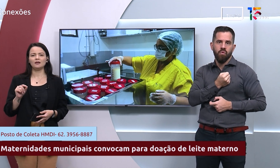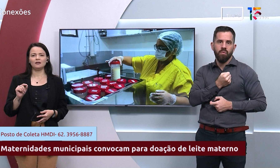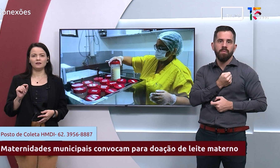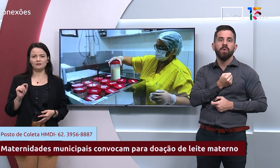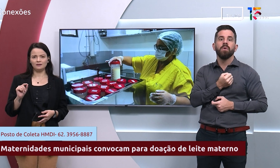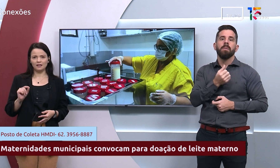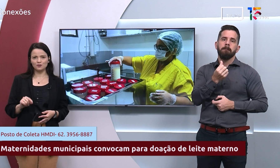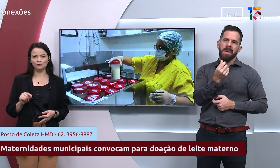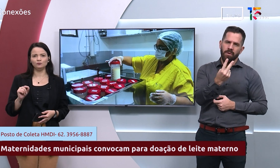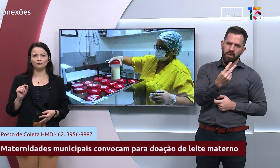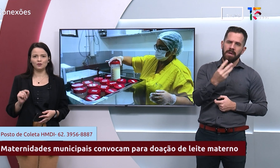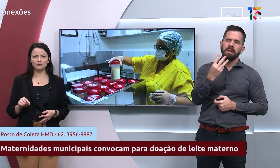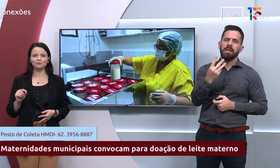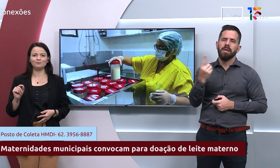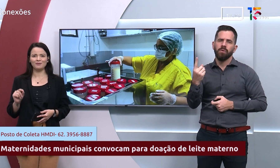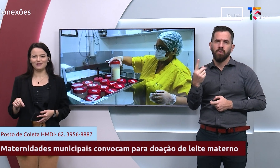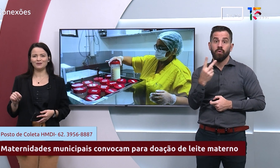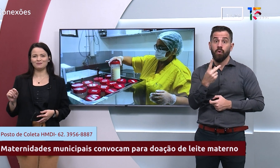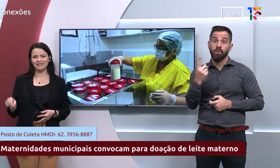62